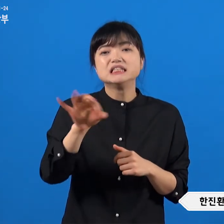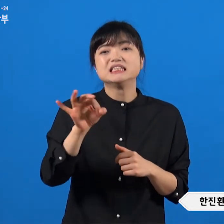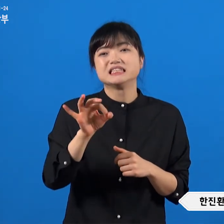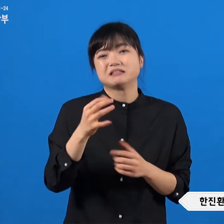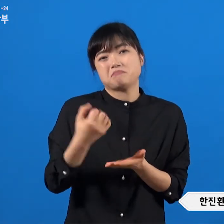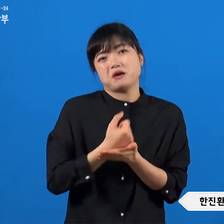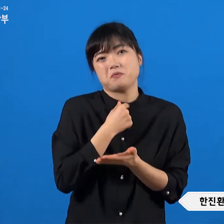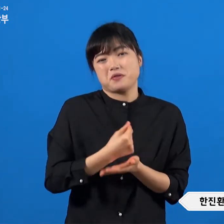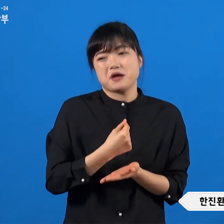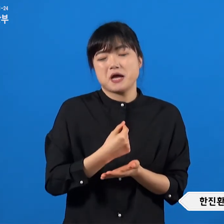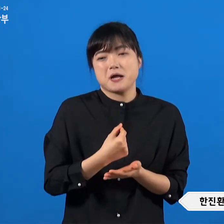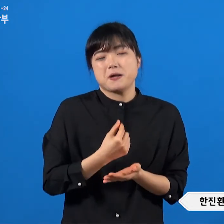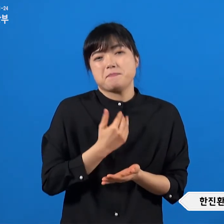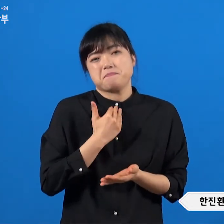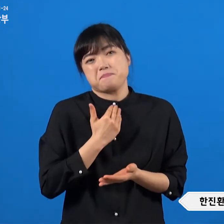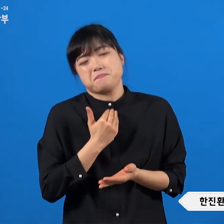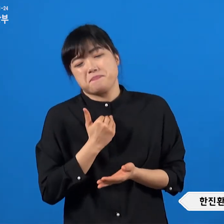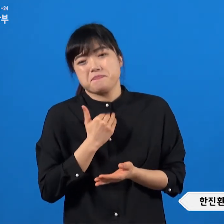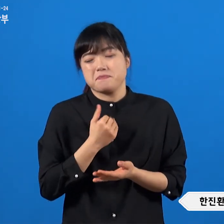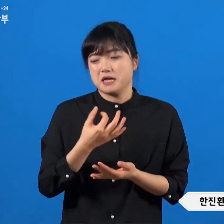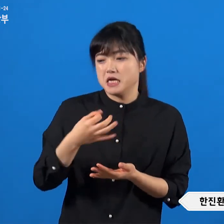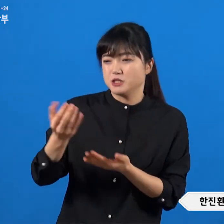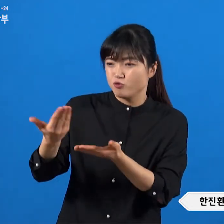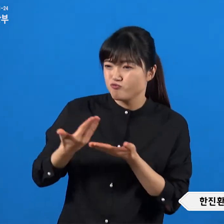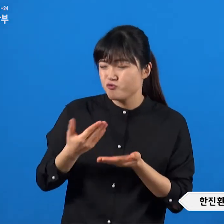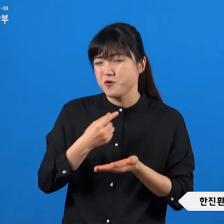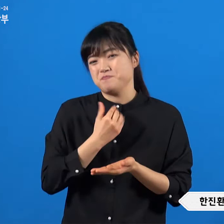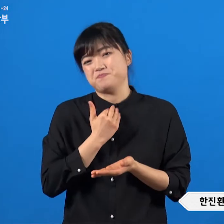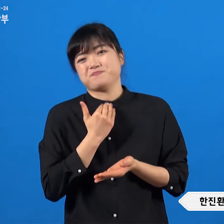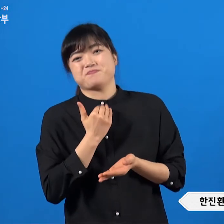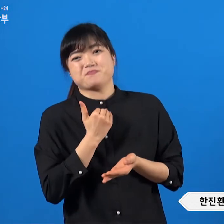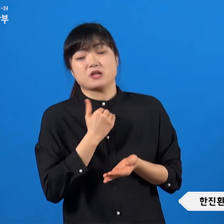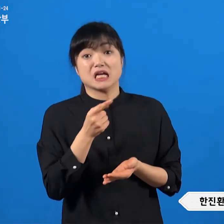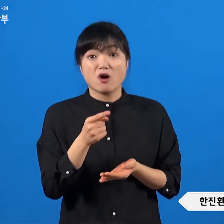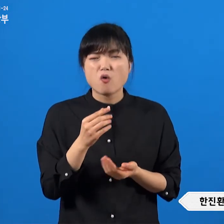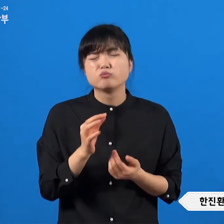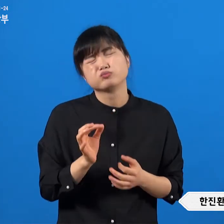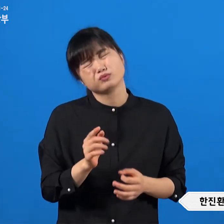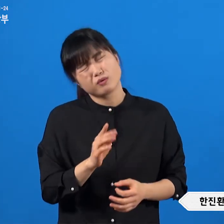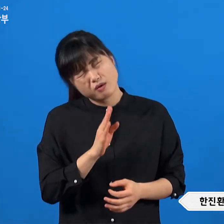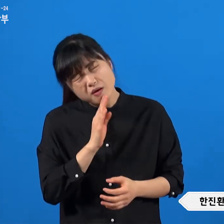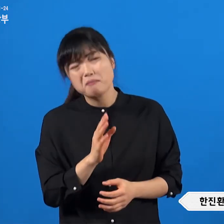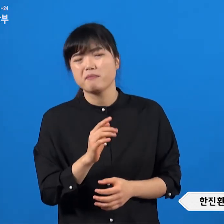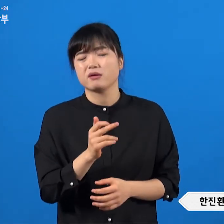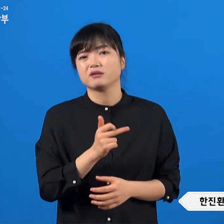뭐 중독이 많지만은 인정 중독, 그 참 무서운 것입니다.